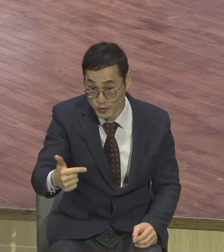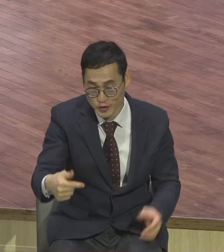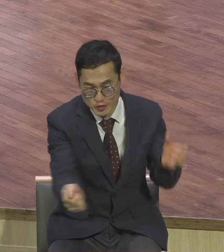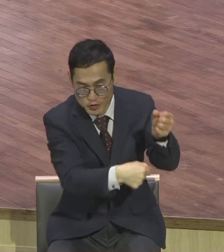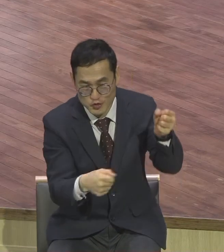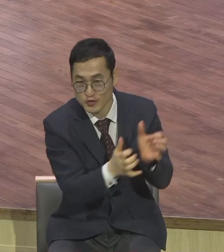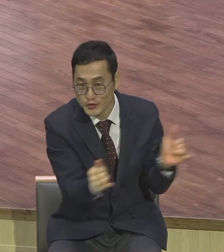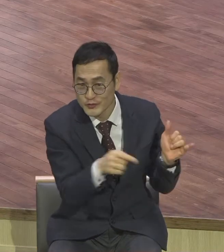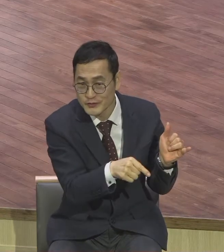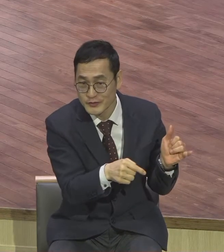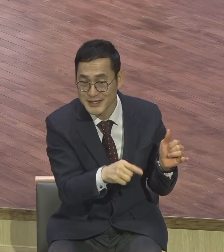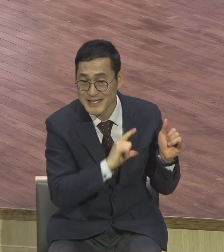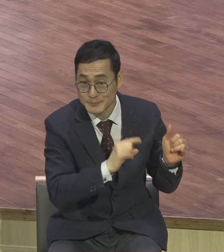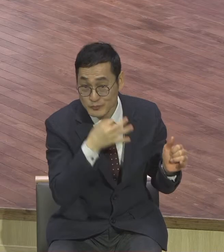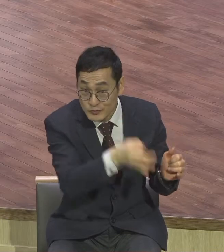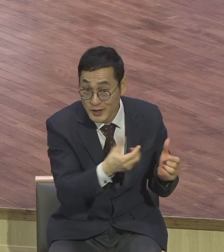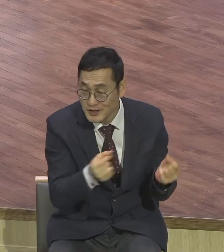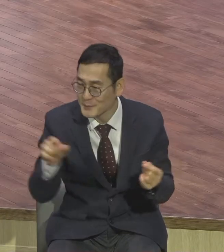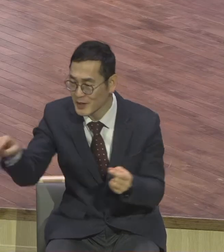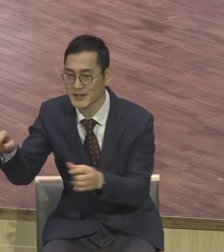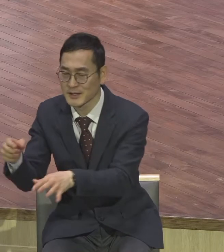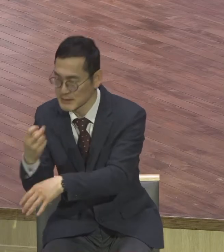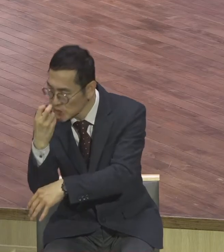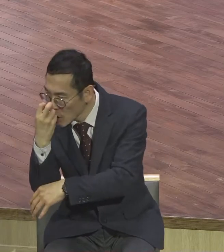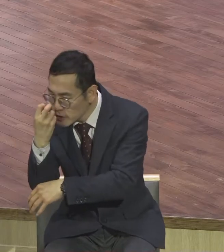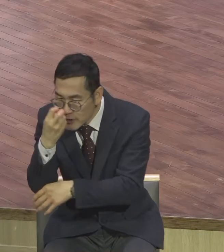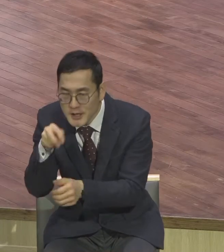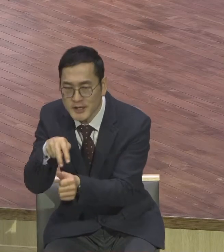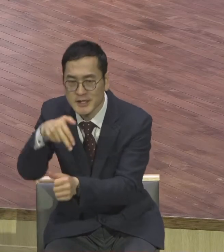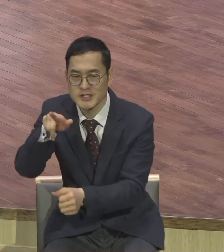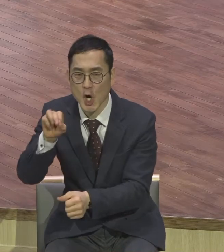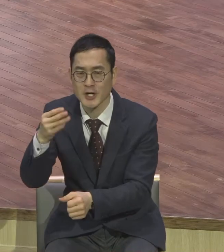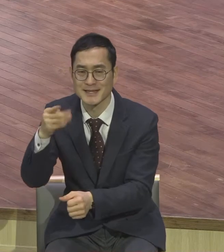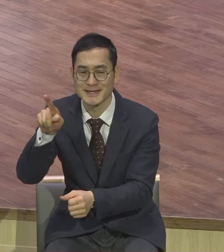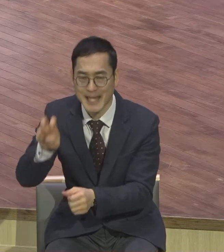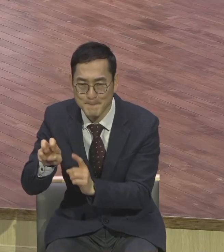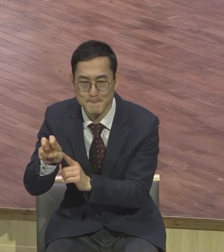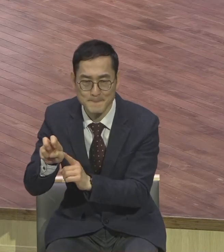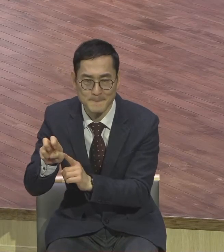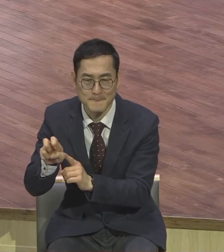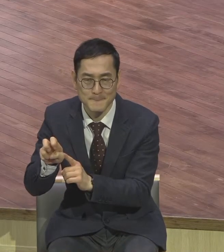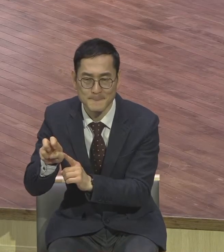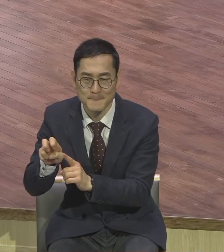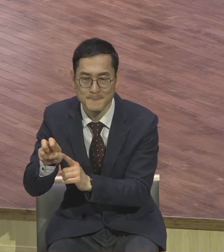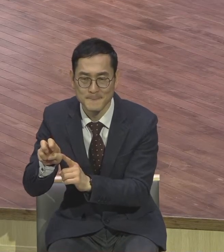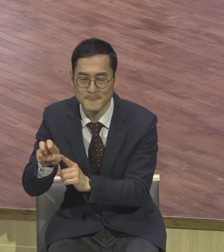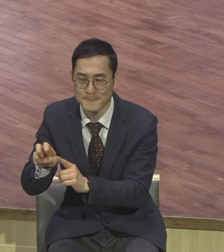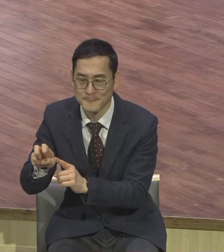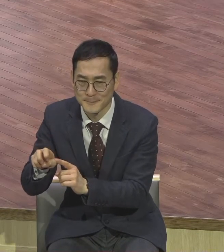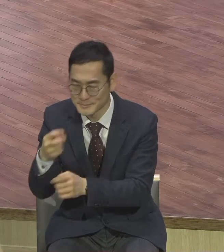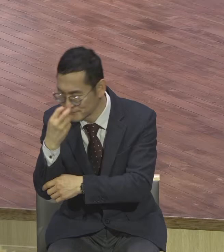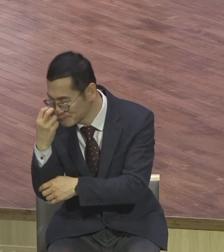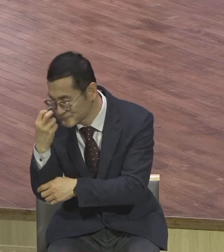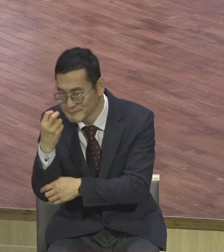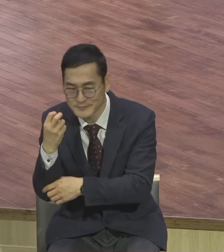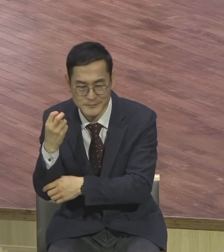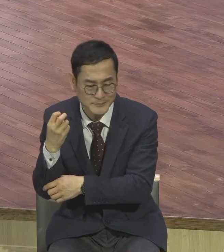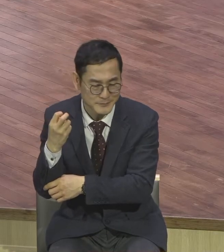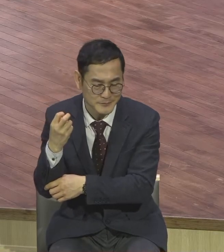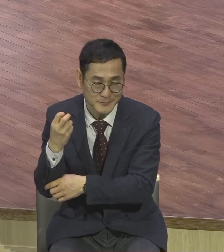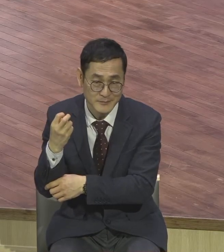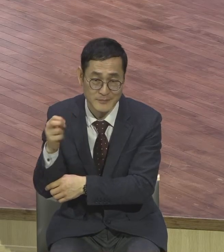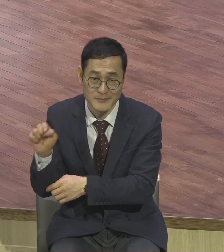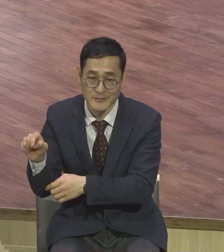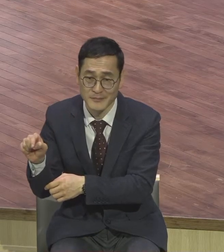이들은요. 엄격하게 계급 제도로 다 운영되고 있습니다. 점조적으로 이루어져 있습니다. 특별히 유튜브를 적극